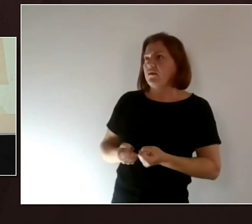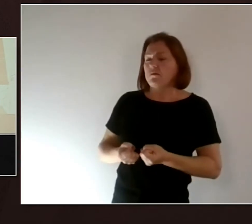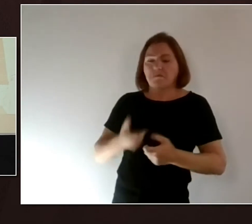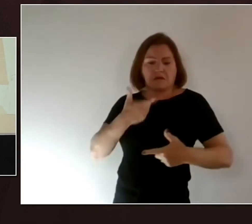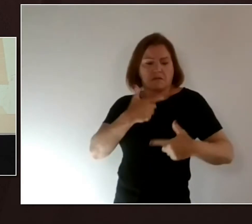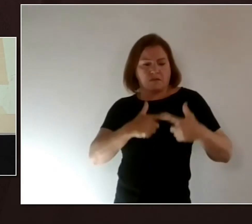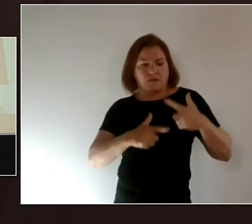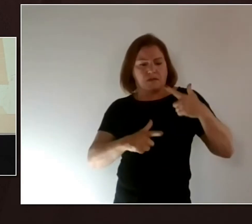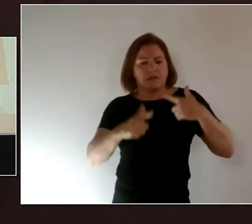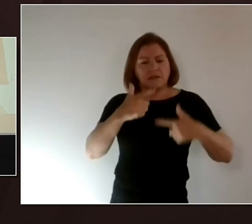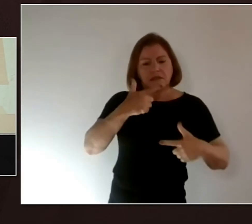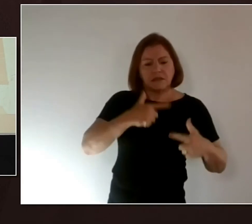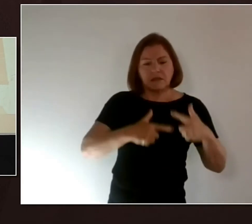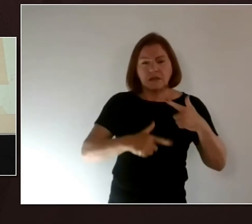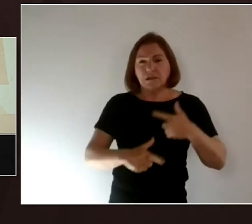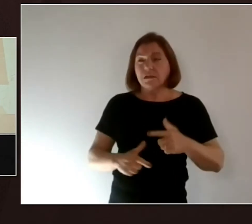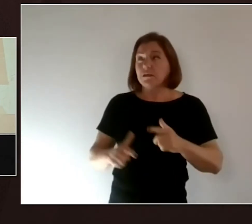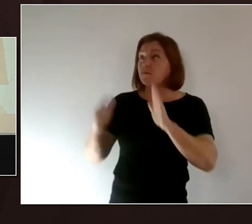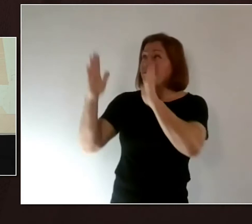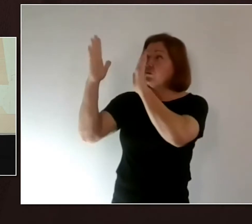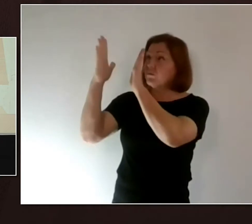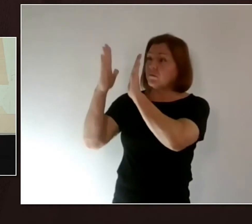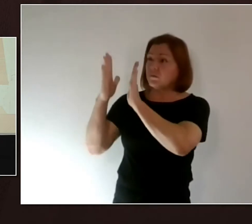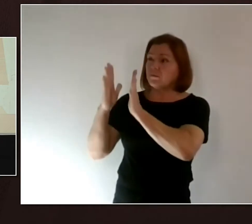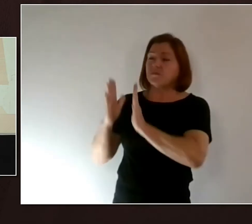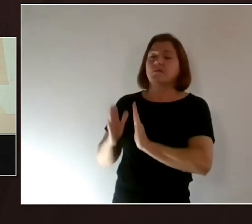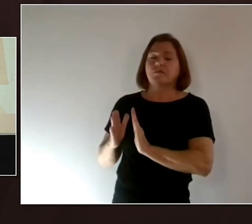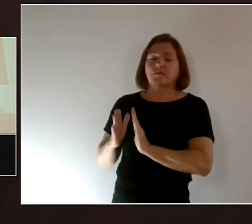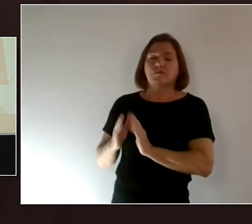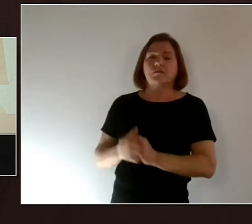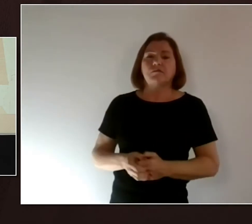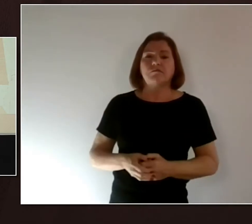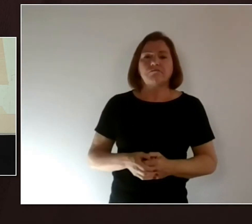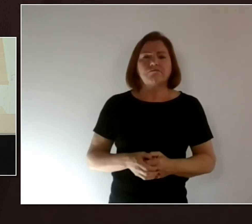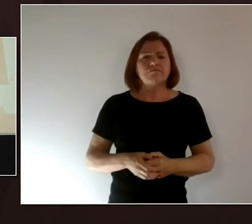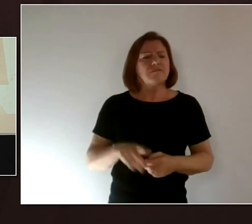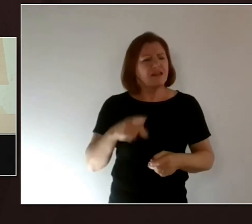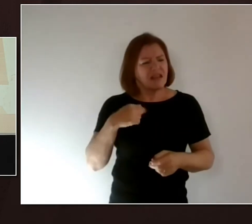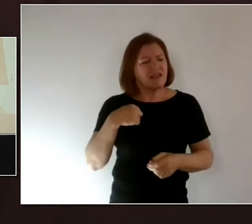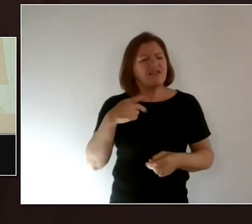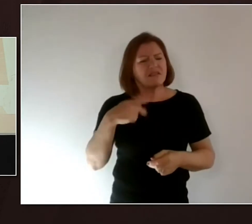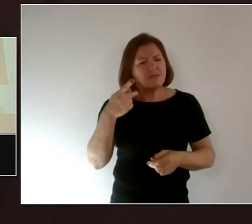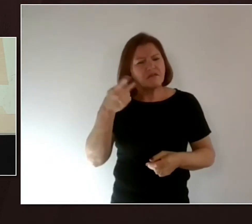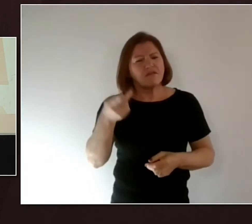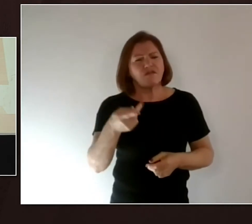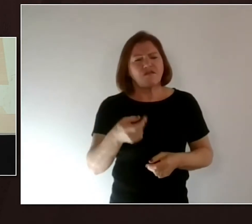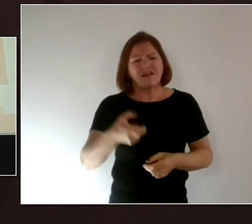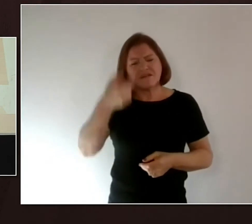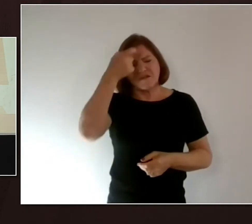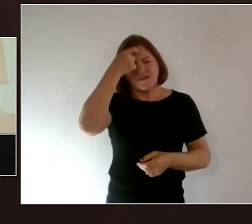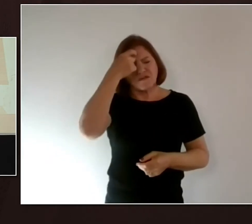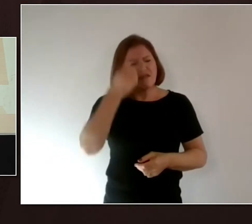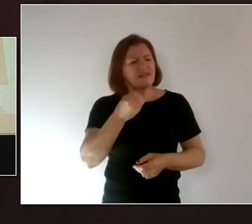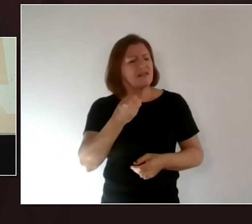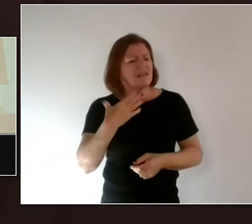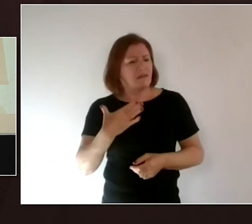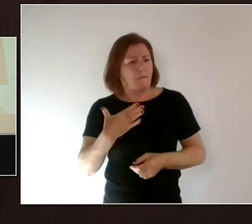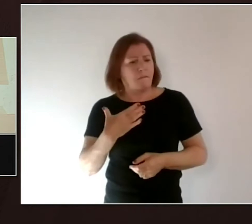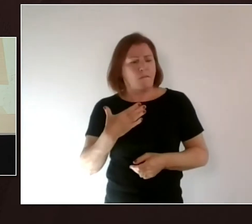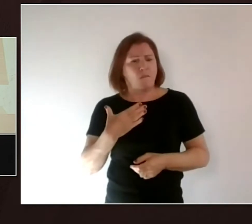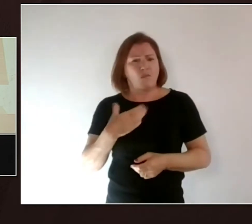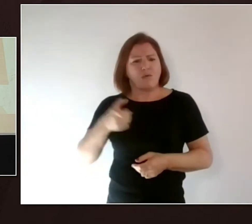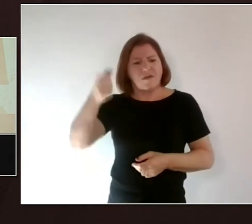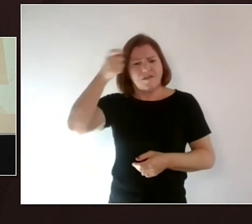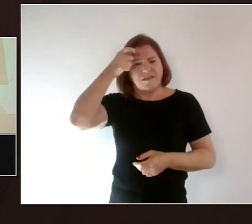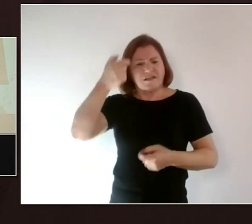para os irmãos, se eu não tiver uma consciência boa, Satanás tem onde me atacar. Vocês sabem